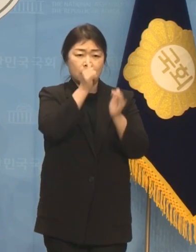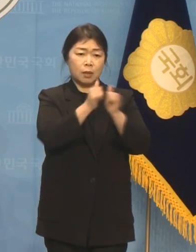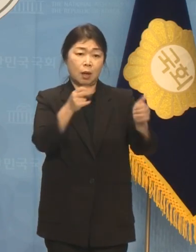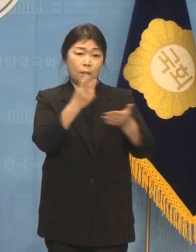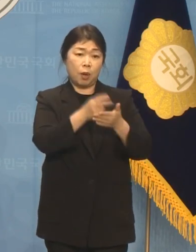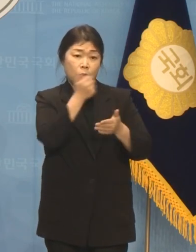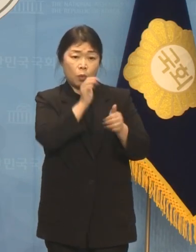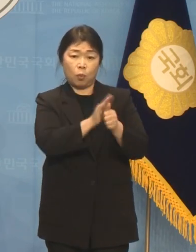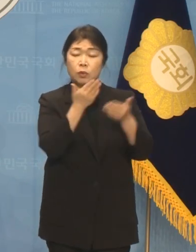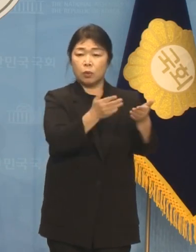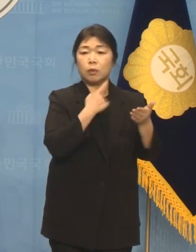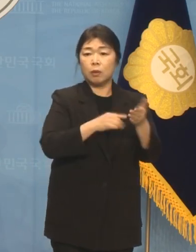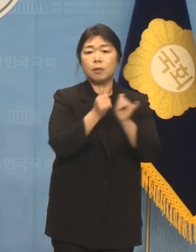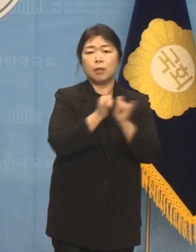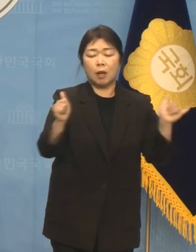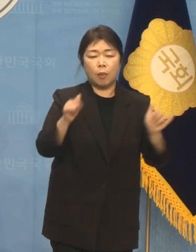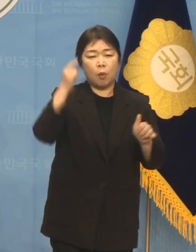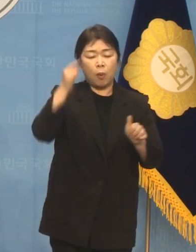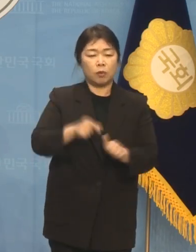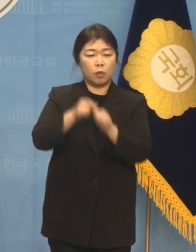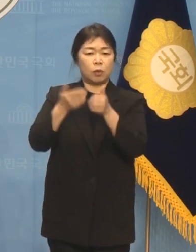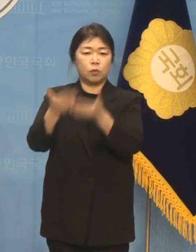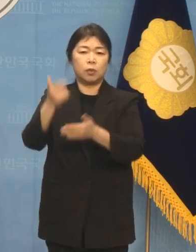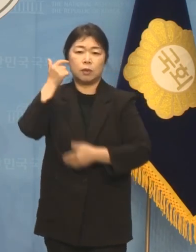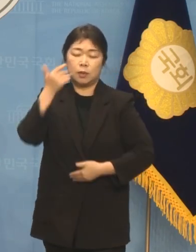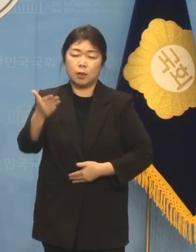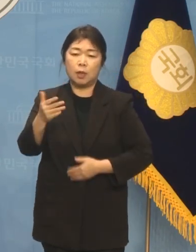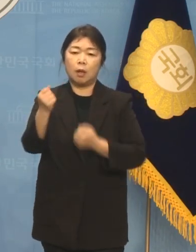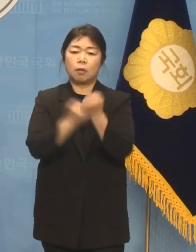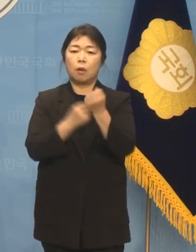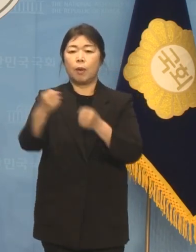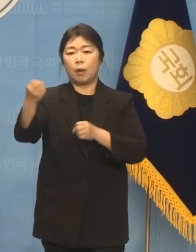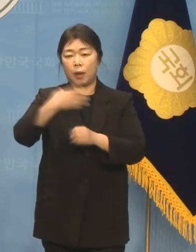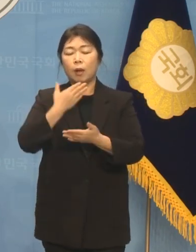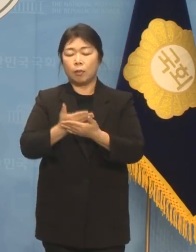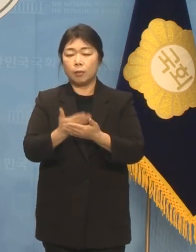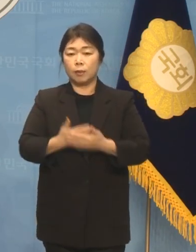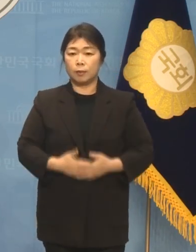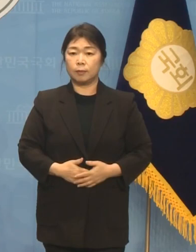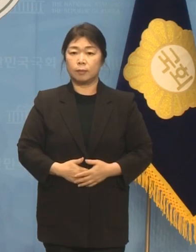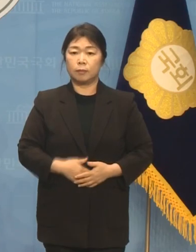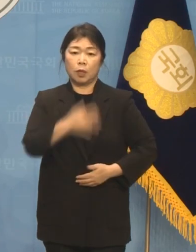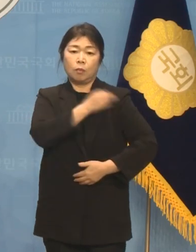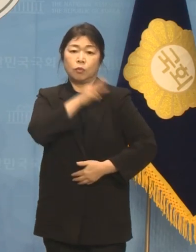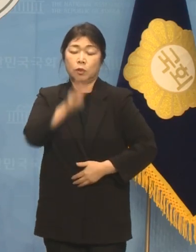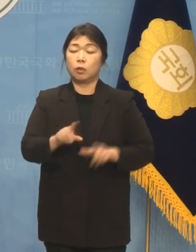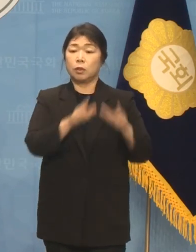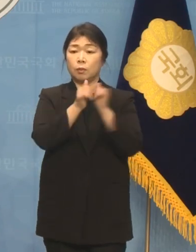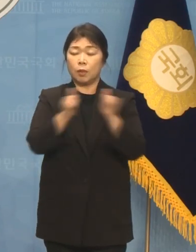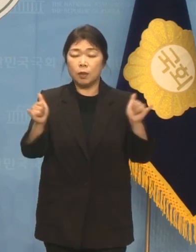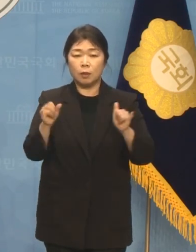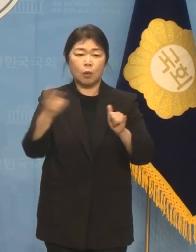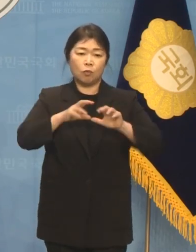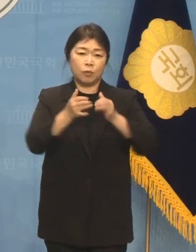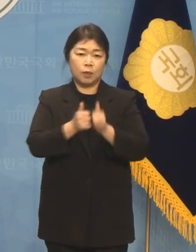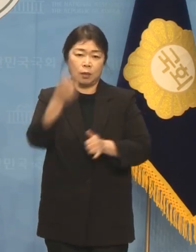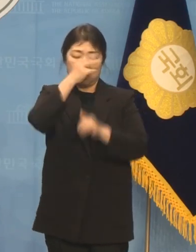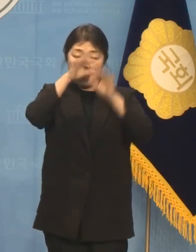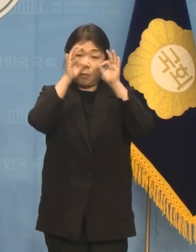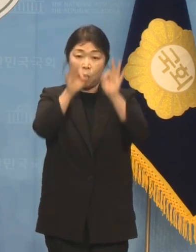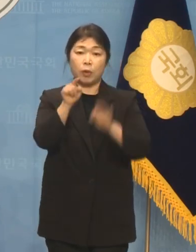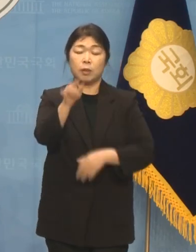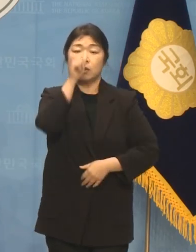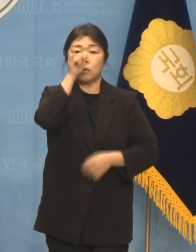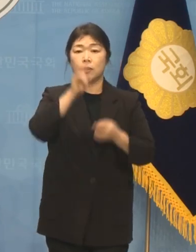있는 해명과 조치가 뒤따라야 할 것입니다 부천 시민들과 국민들이 엄중하게 지켜보고 있다는